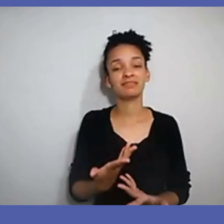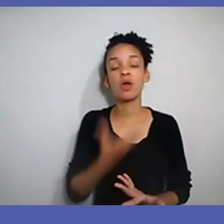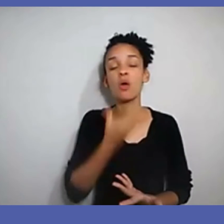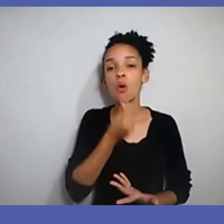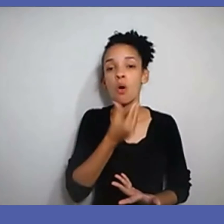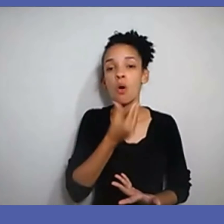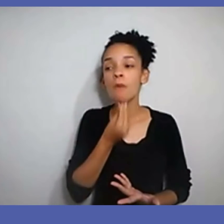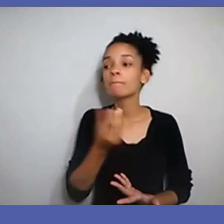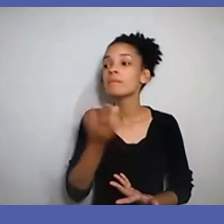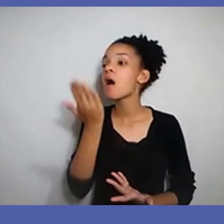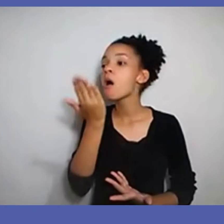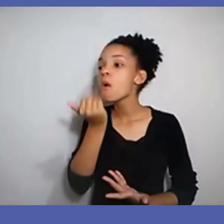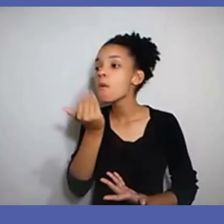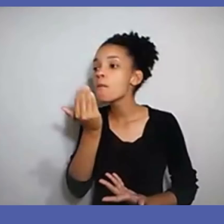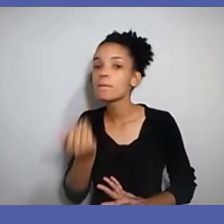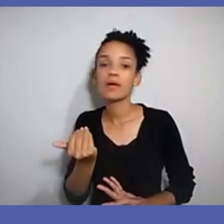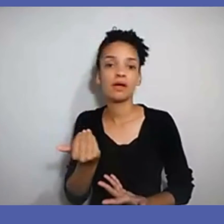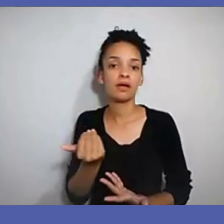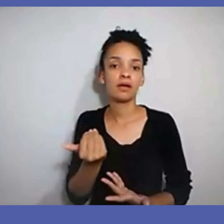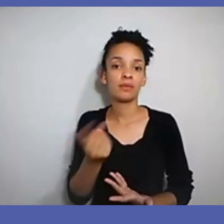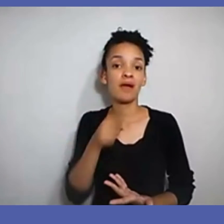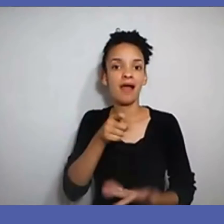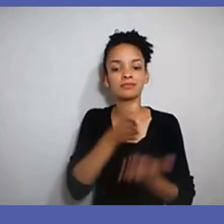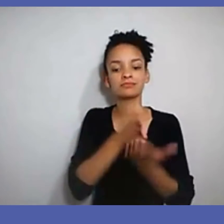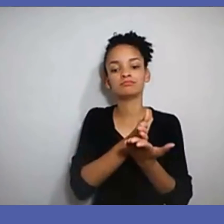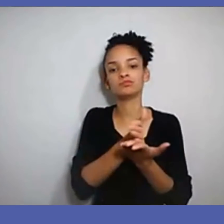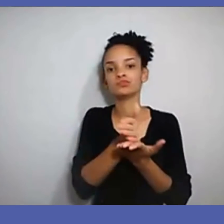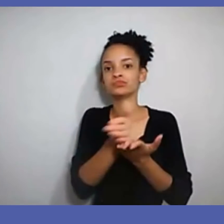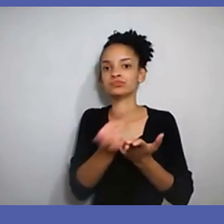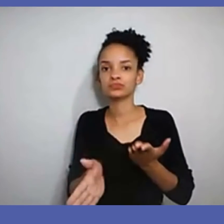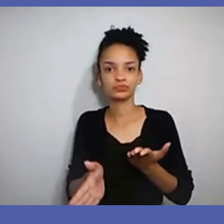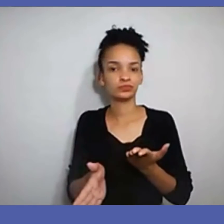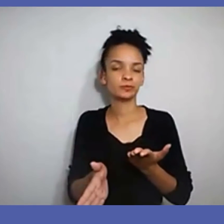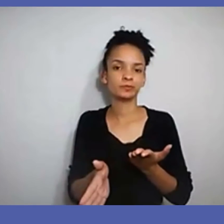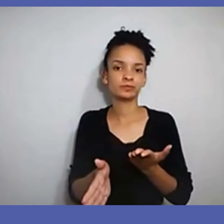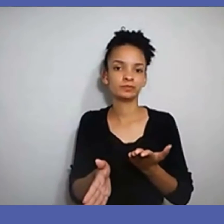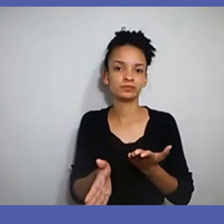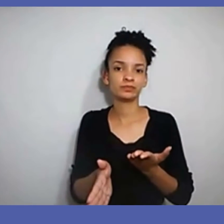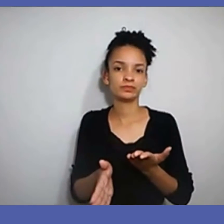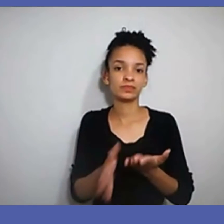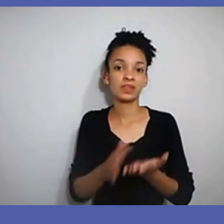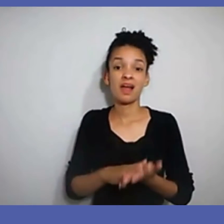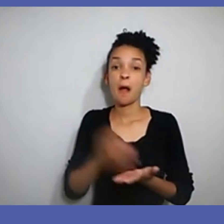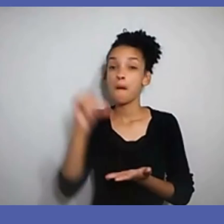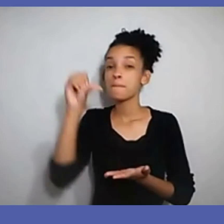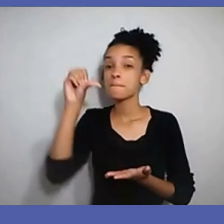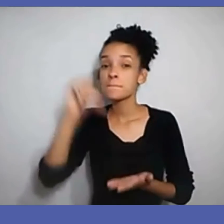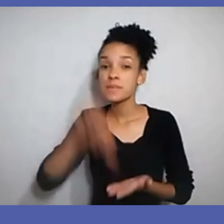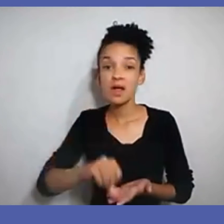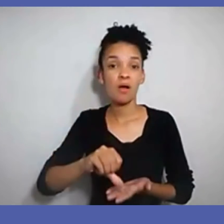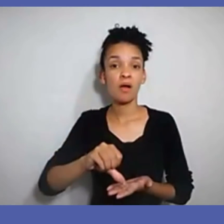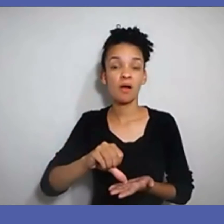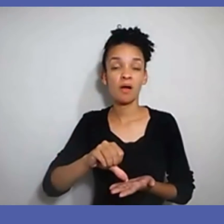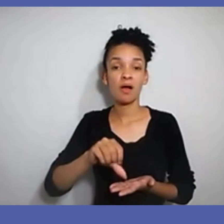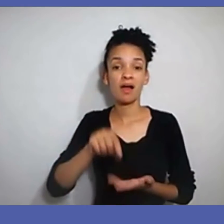veneno principal que entrou no homem, irmãos, é o homem se julgar capaz, daqui para frente, de